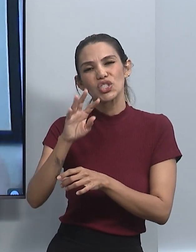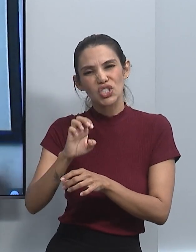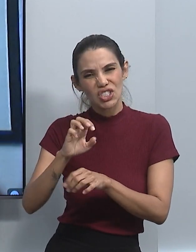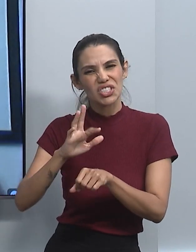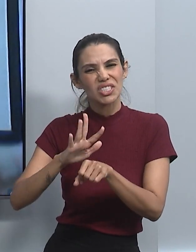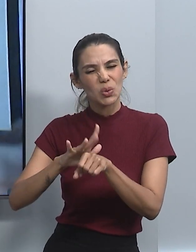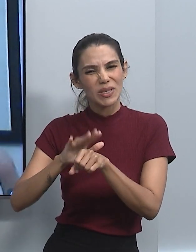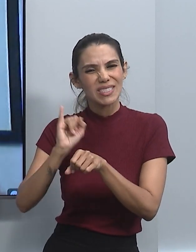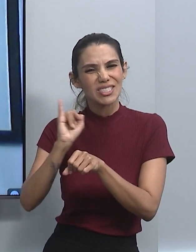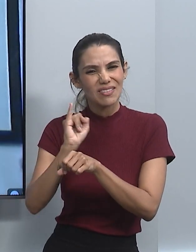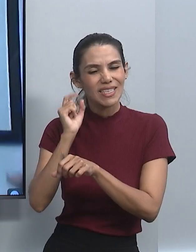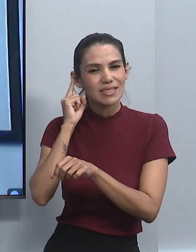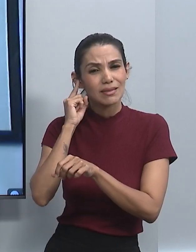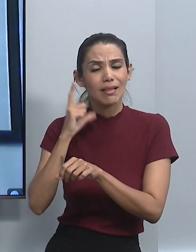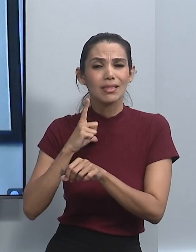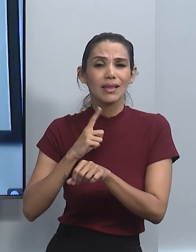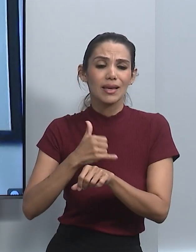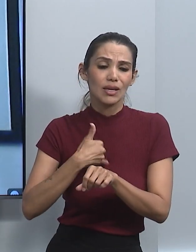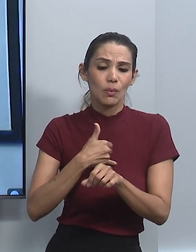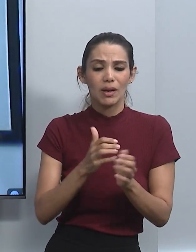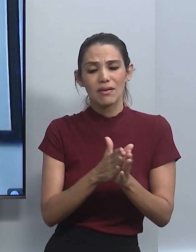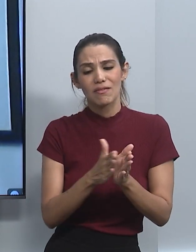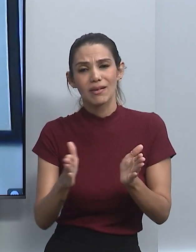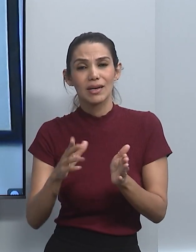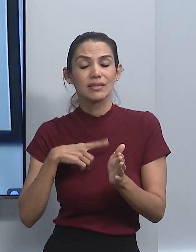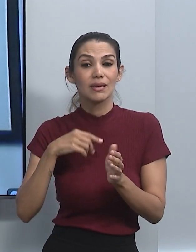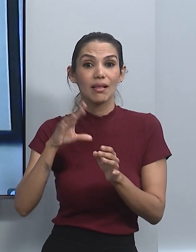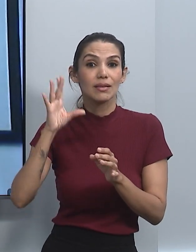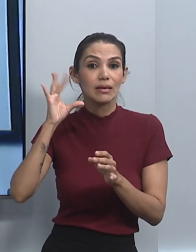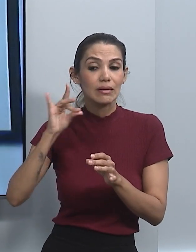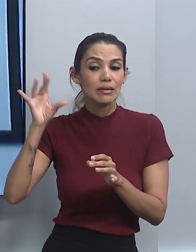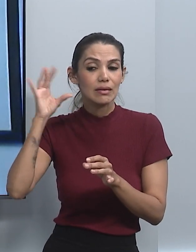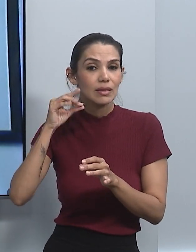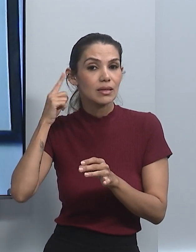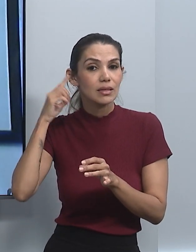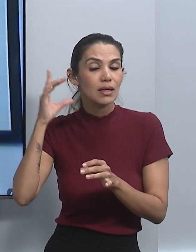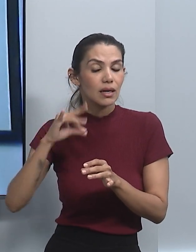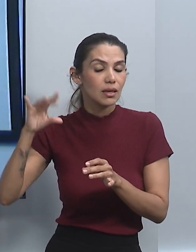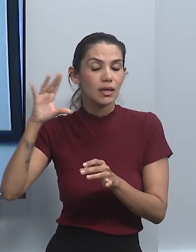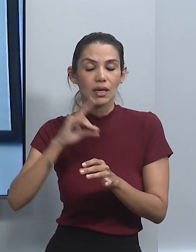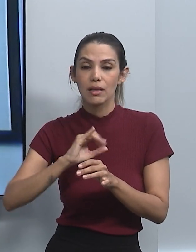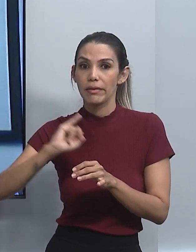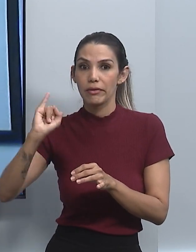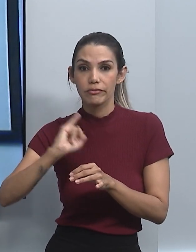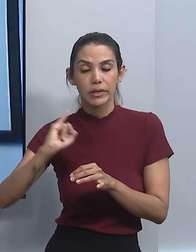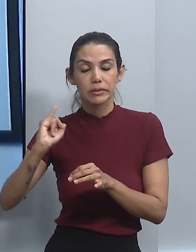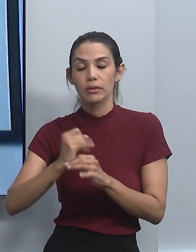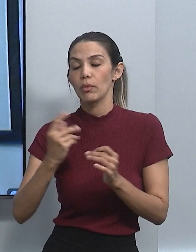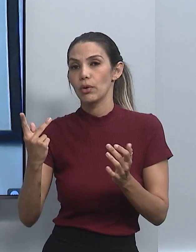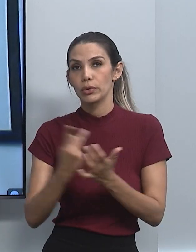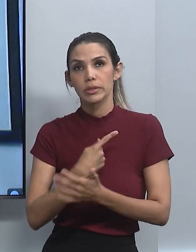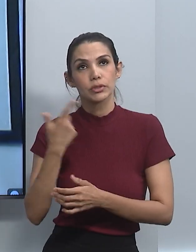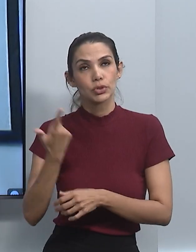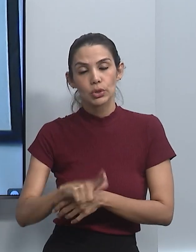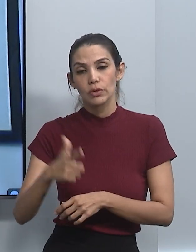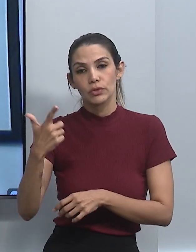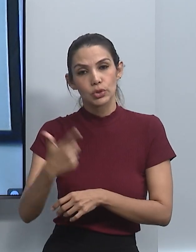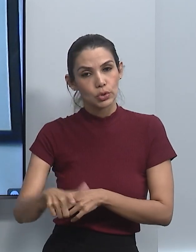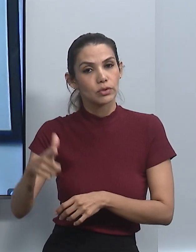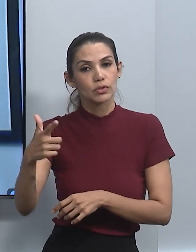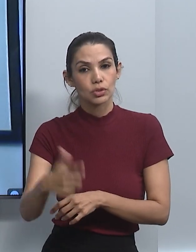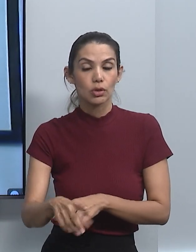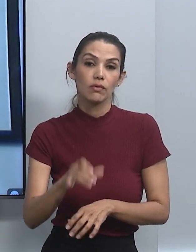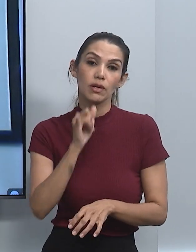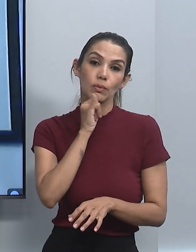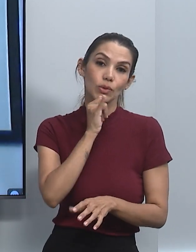fase da criança que tem muita secreção e muita otite. E E aí, quando começa a ter trocas das letras